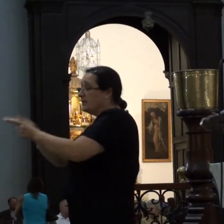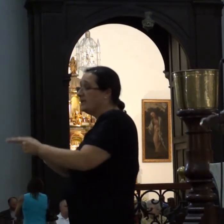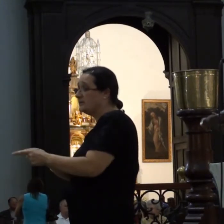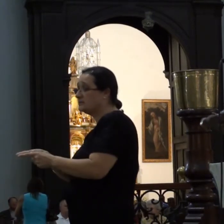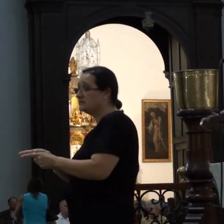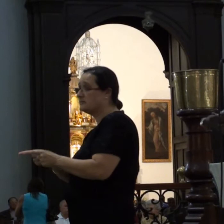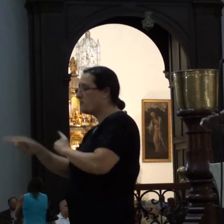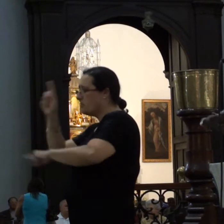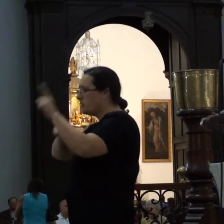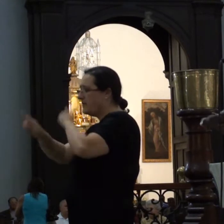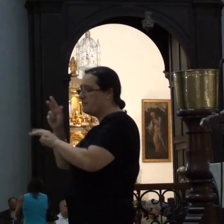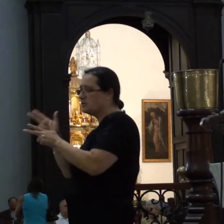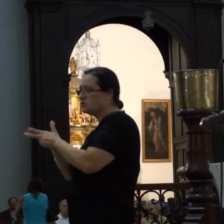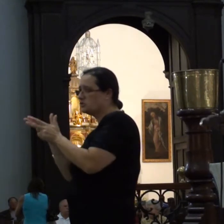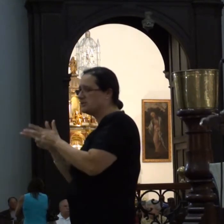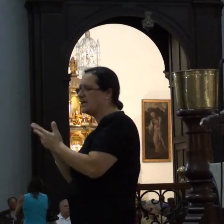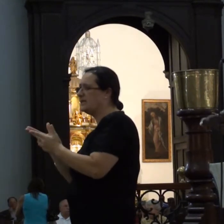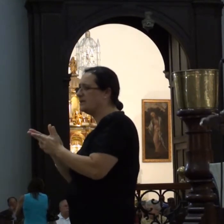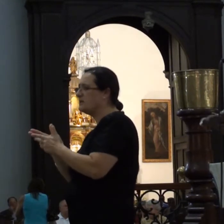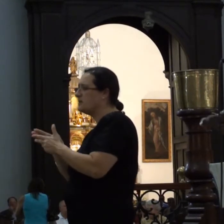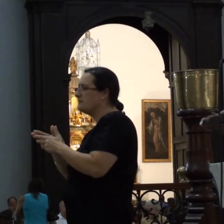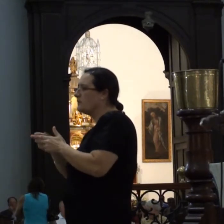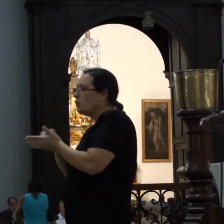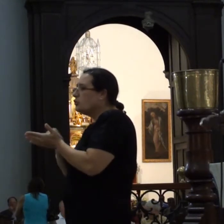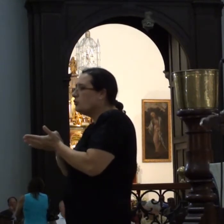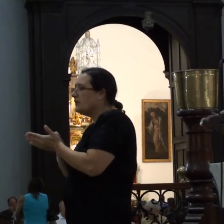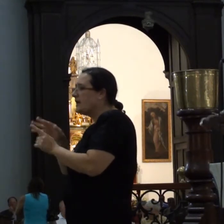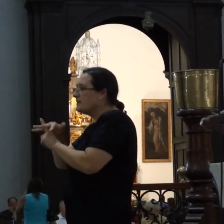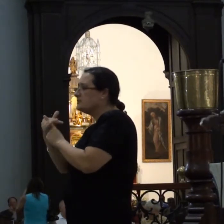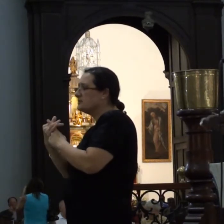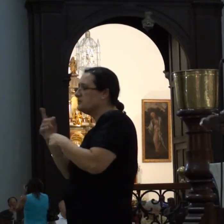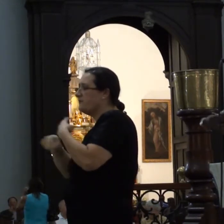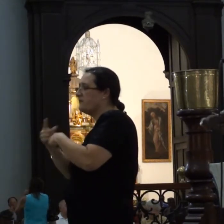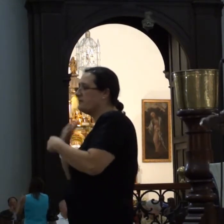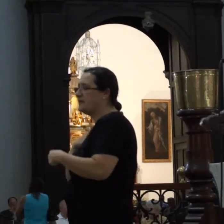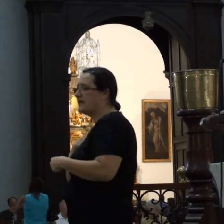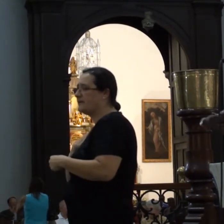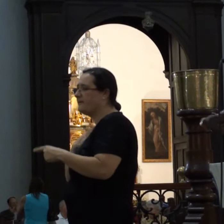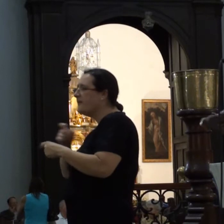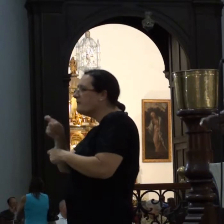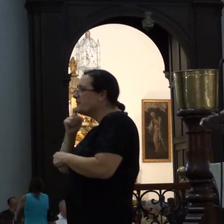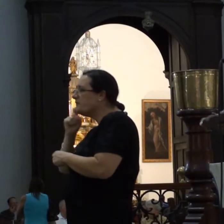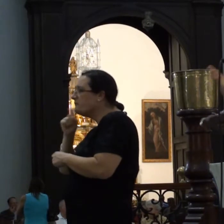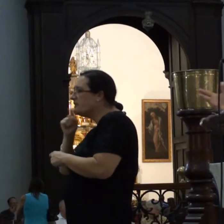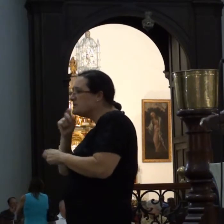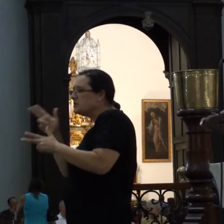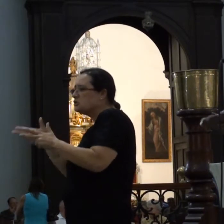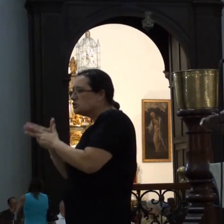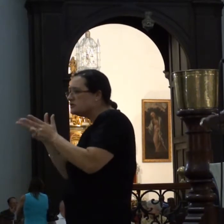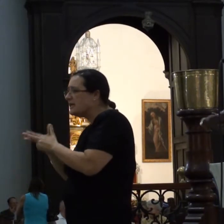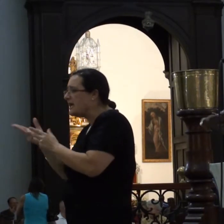problemas sociales inquietudes de nuestro ambiente dificultades de todo tipo social política